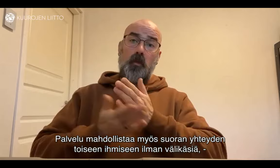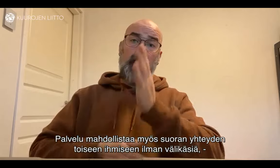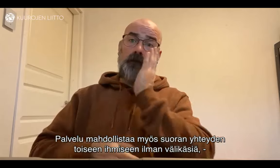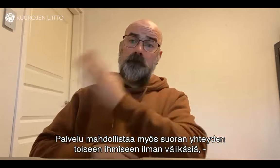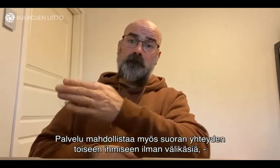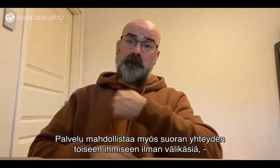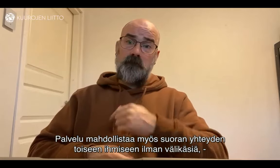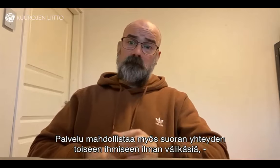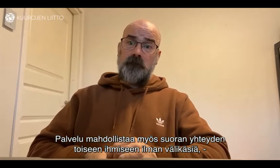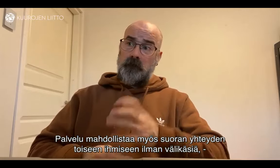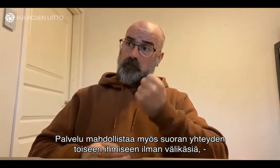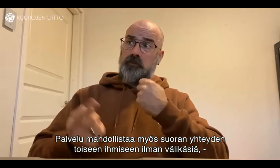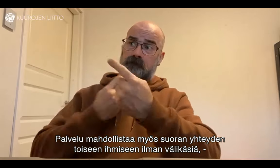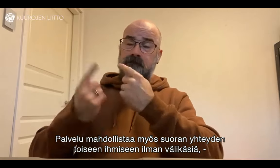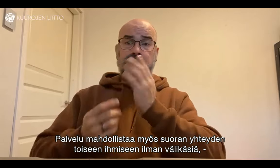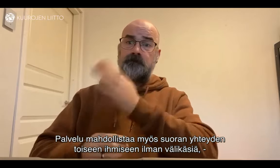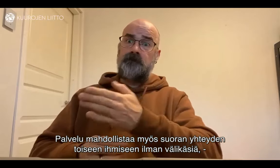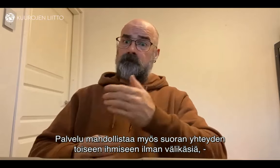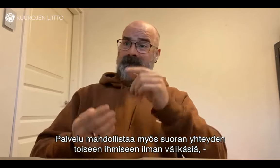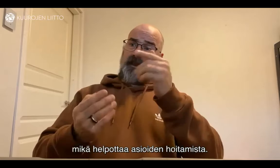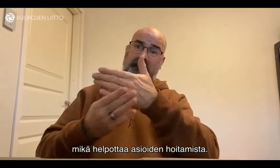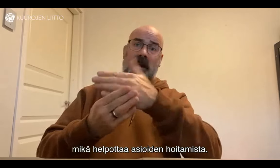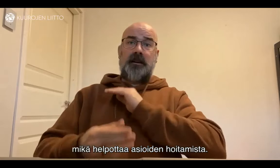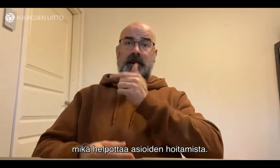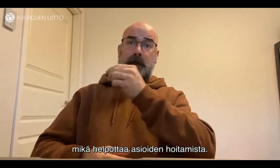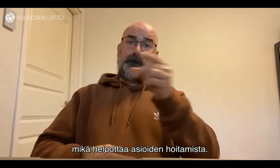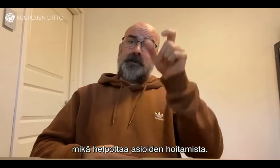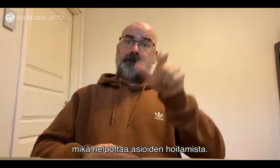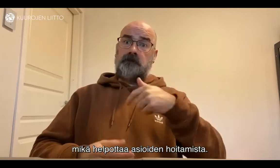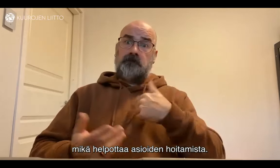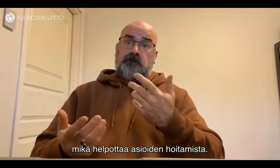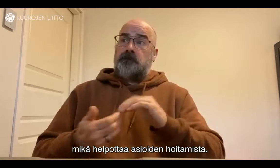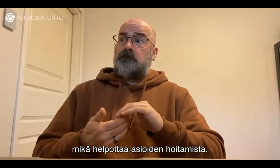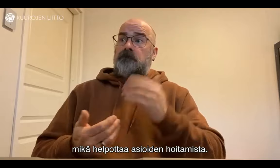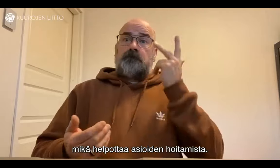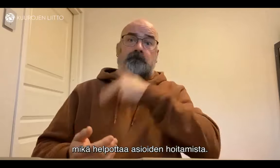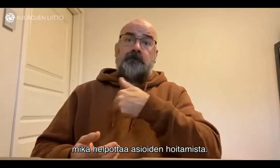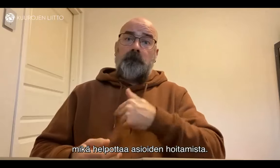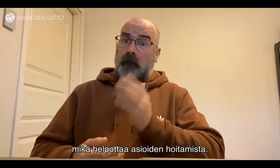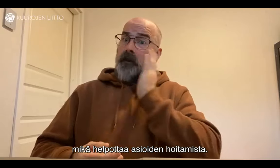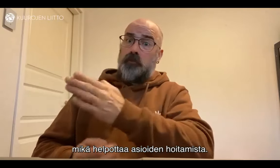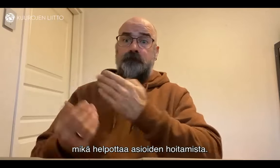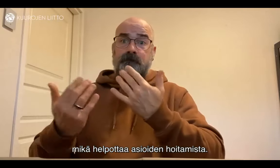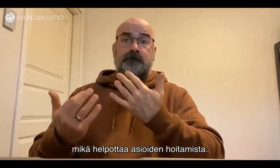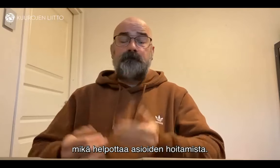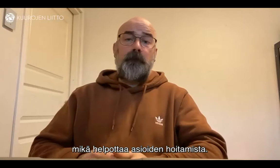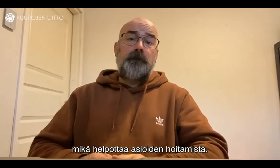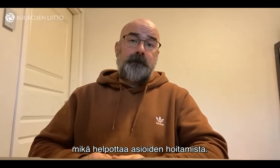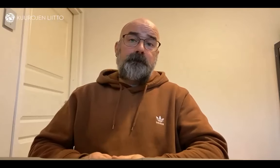Palvelu mahdollistaa myös suoran yhteyden toiseen ihmiseen ilman välikäsiä, mikä helpottaa asioiden